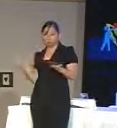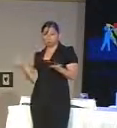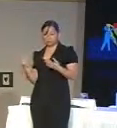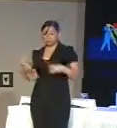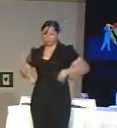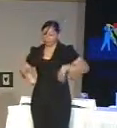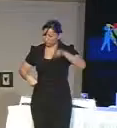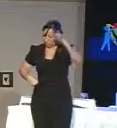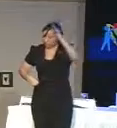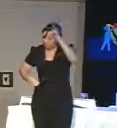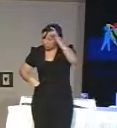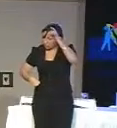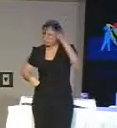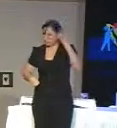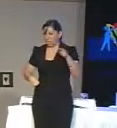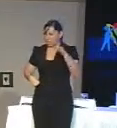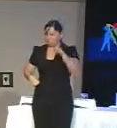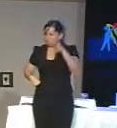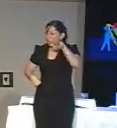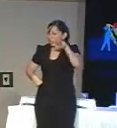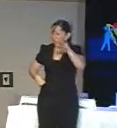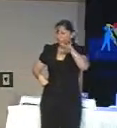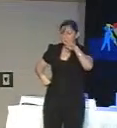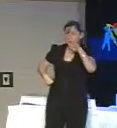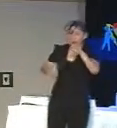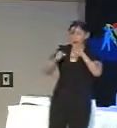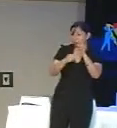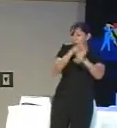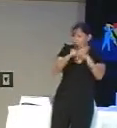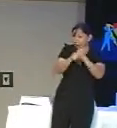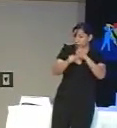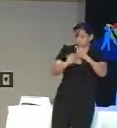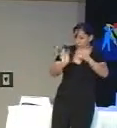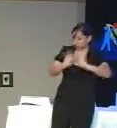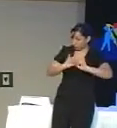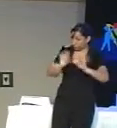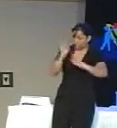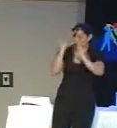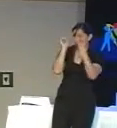Y cuando hablamos de embarazo en adolescentes, no solamente estamos hablando